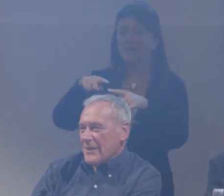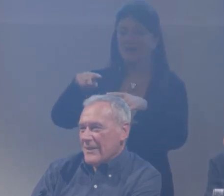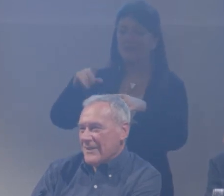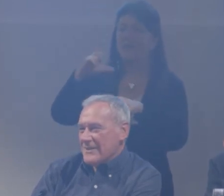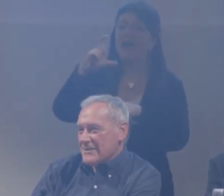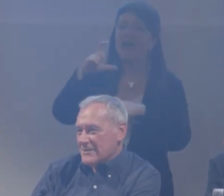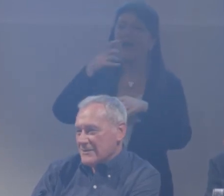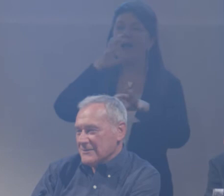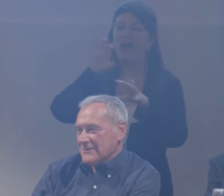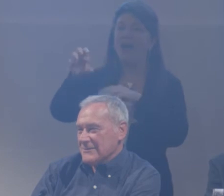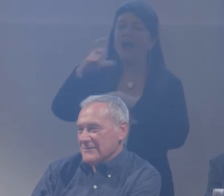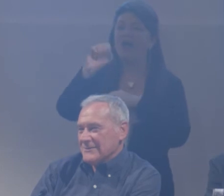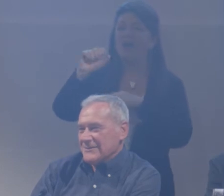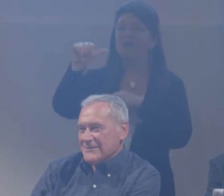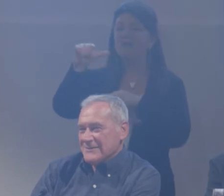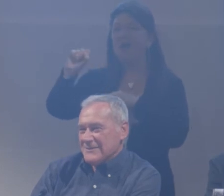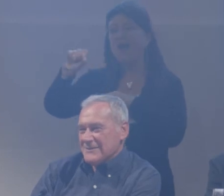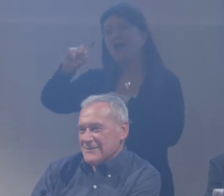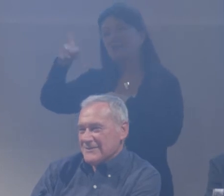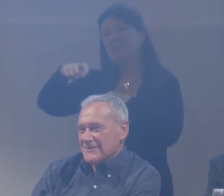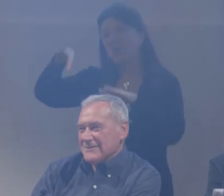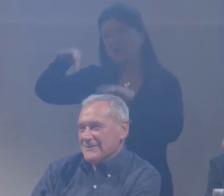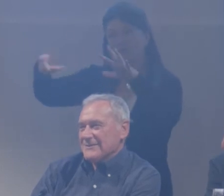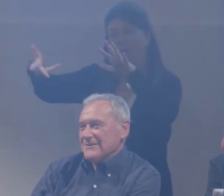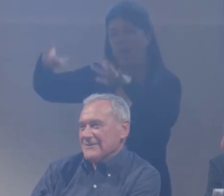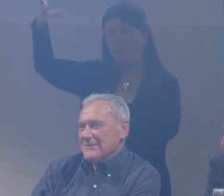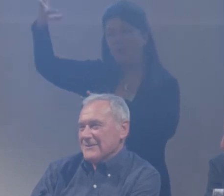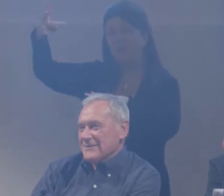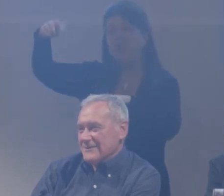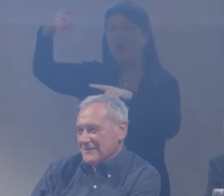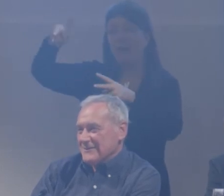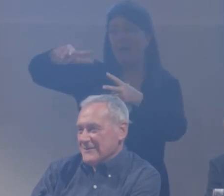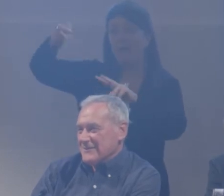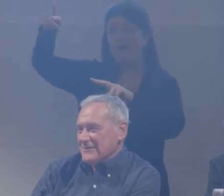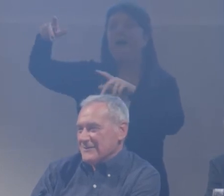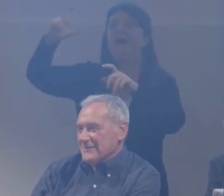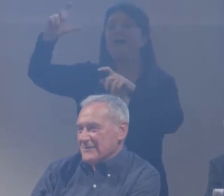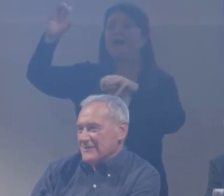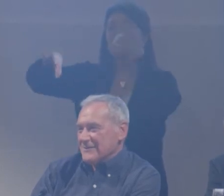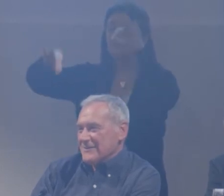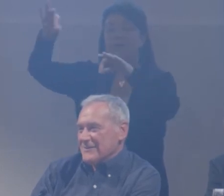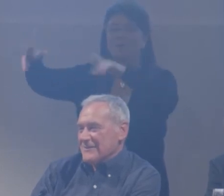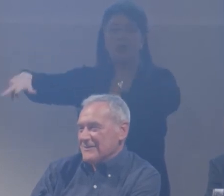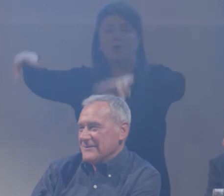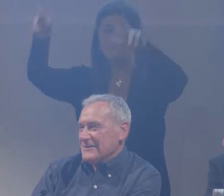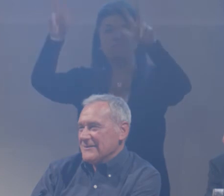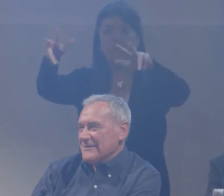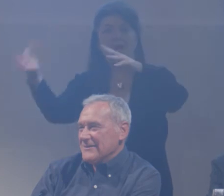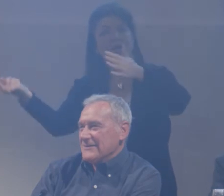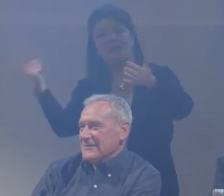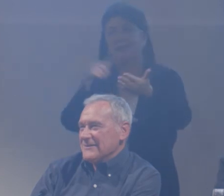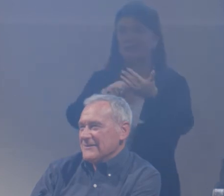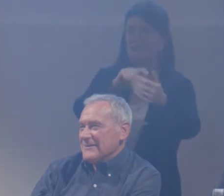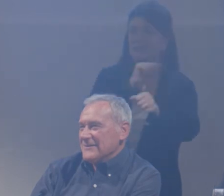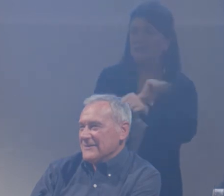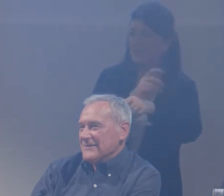lo scherzo di carnevale. E fu confermato in Cassazione, perché non c'era carnevale perché era gennaio, il carnevale viene dopo,